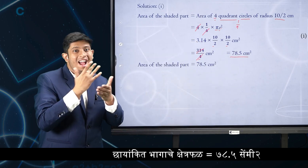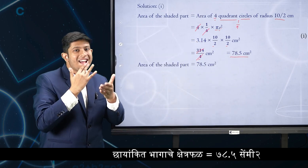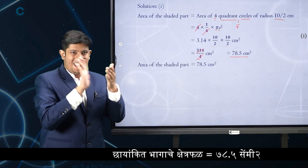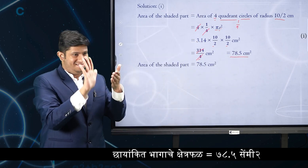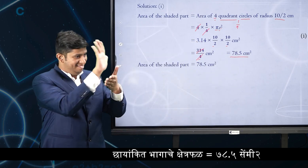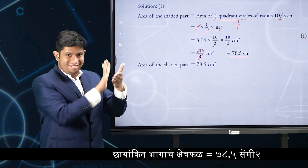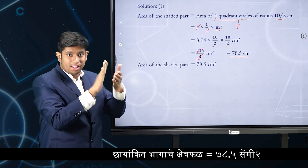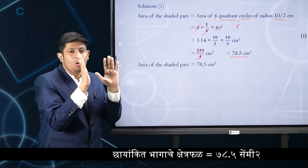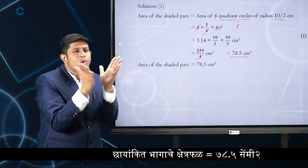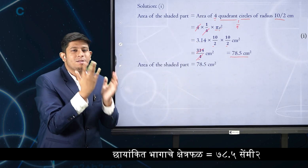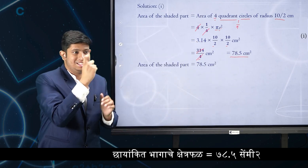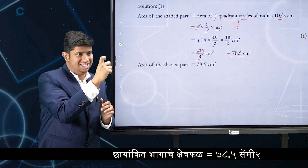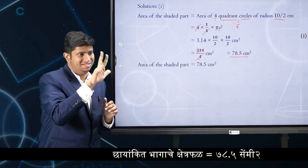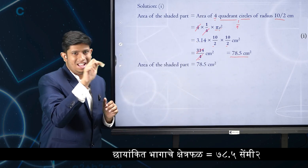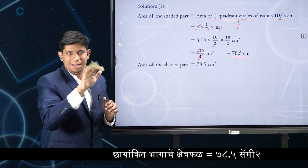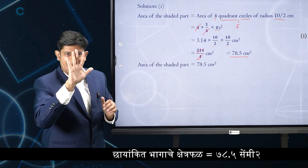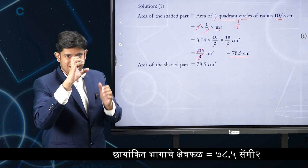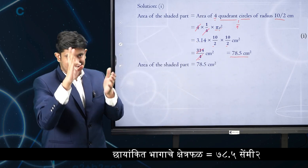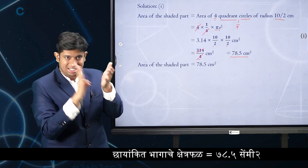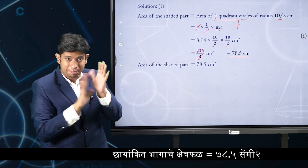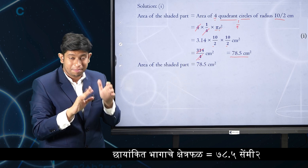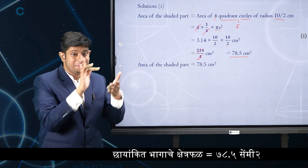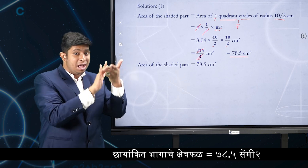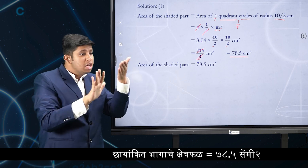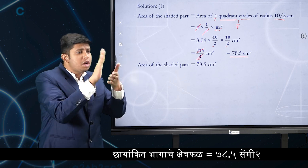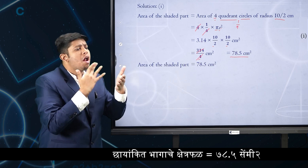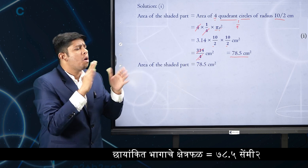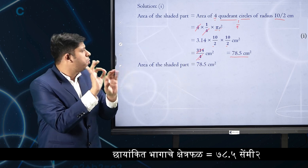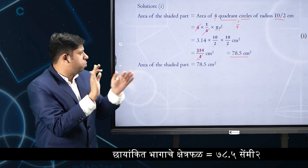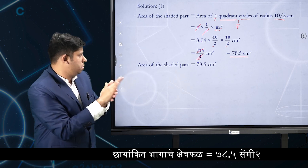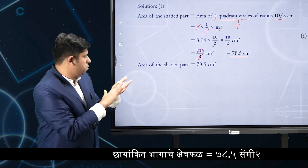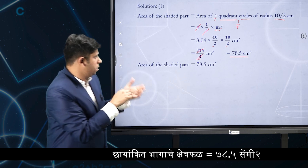छायांकित भागाचे क्षेत्रफळ 78.5 सेंटीमीटर स्क्वेअर